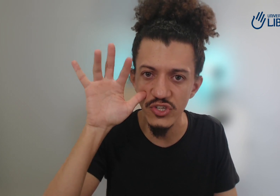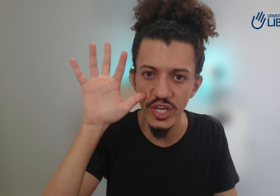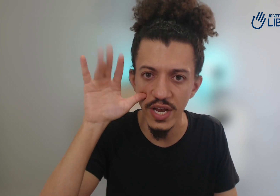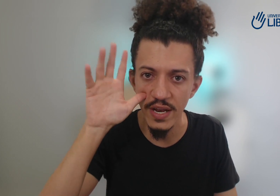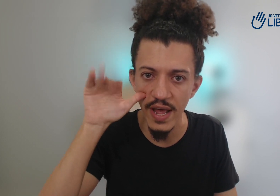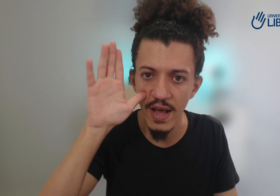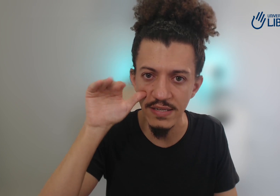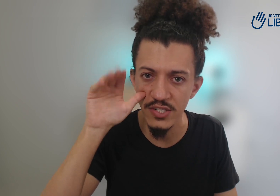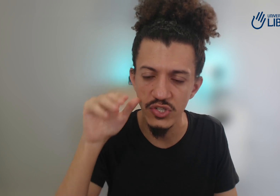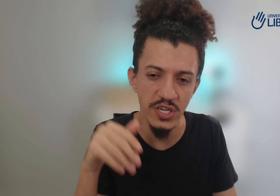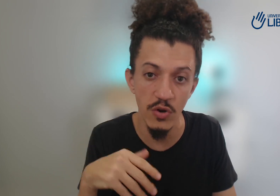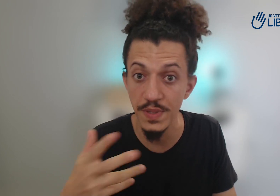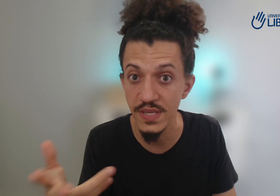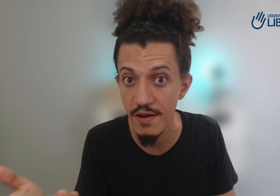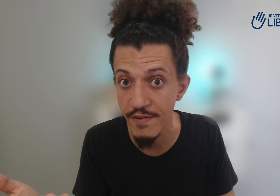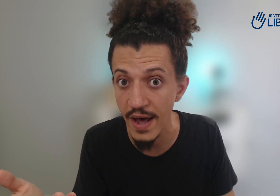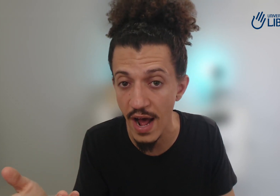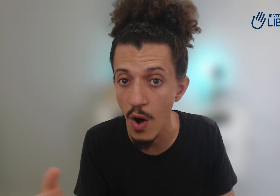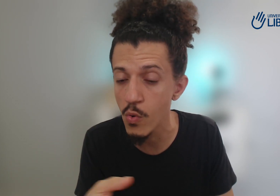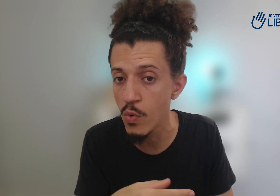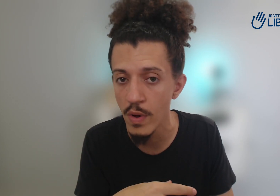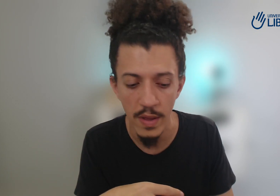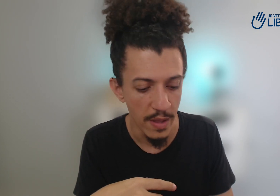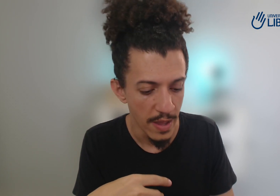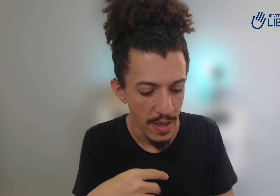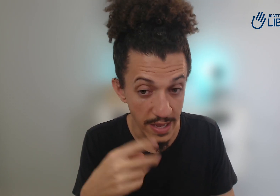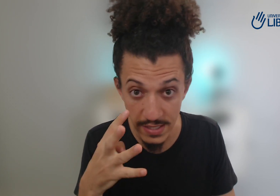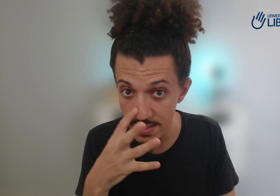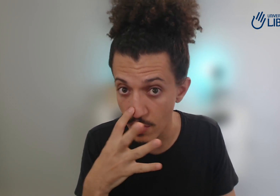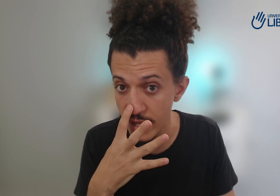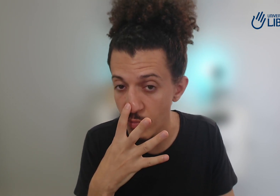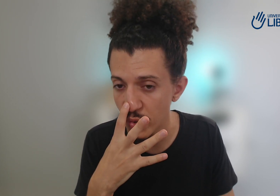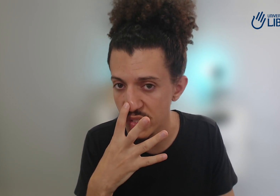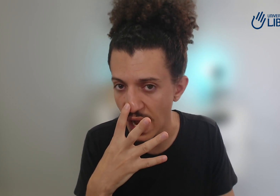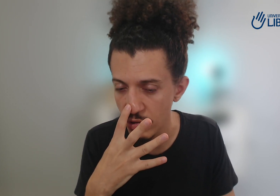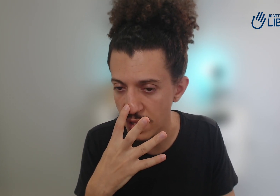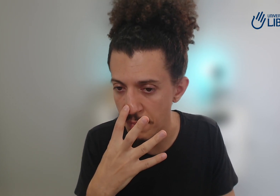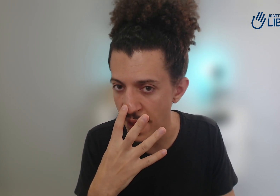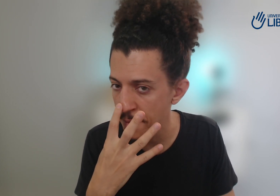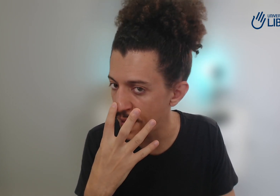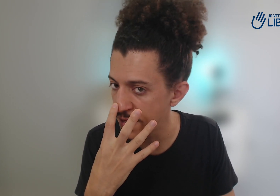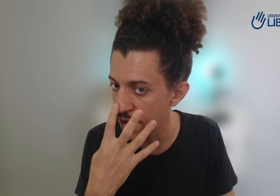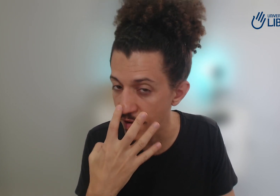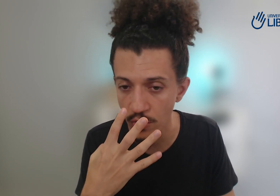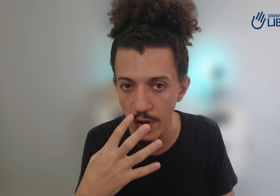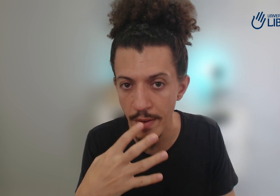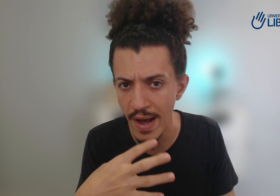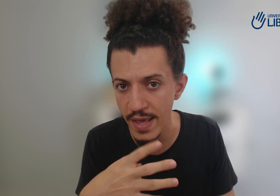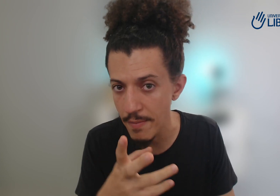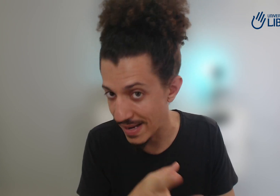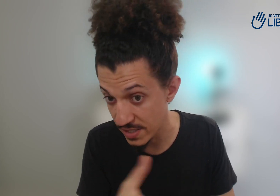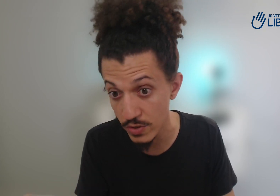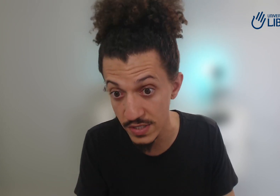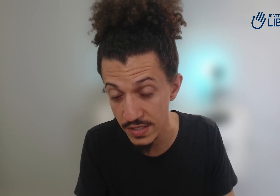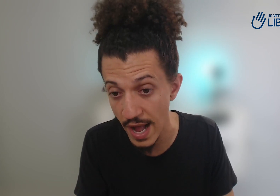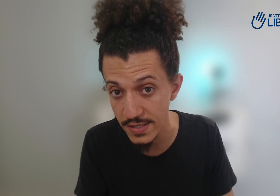assistir, né? Assistir, observar algo. Esse sinal aqui é muito usado também em Salvador, na Bahia, mas em outras cidades